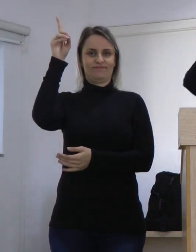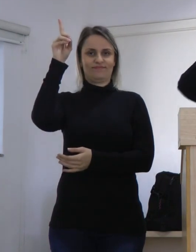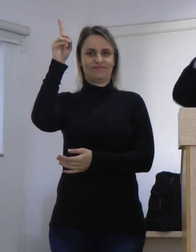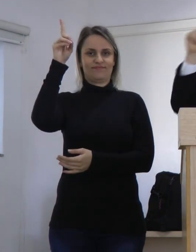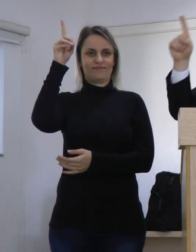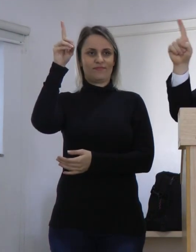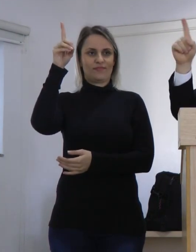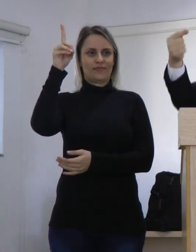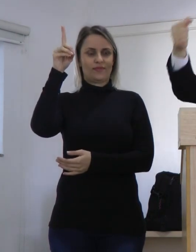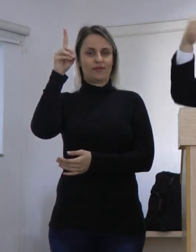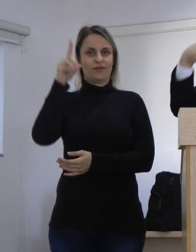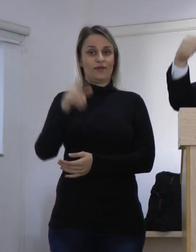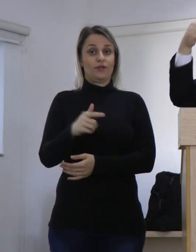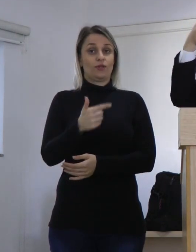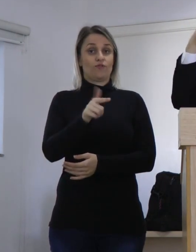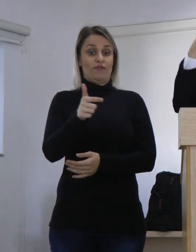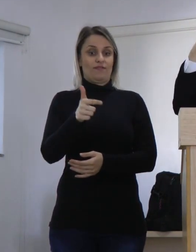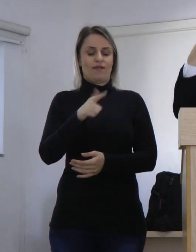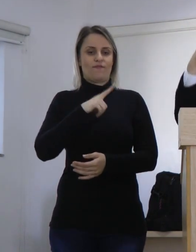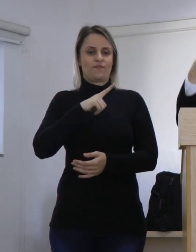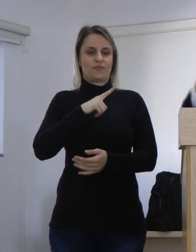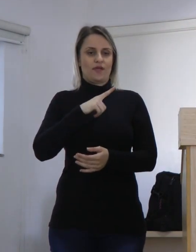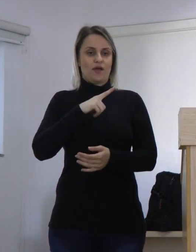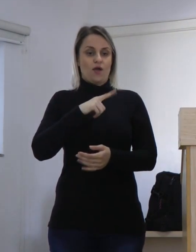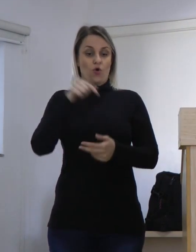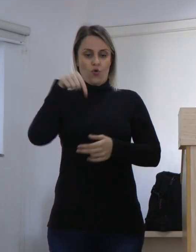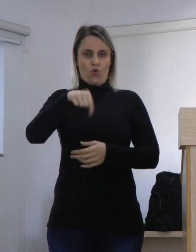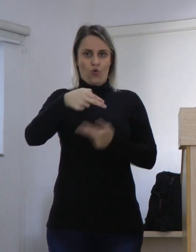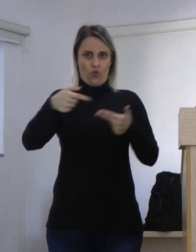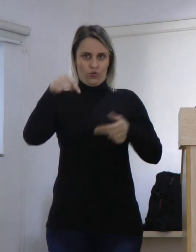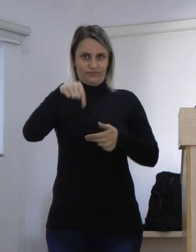Nós não iremos passar aqui na terra por algo que a gente não precise passar.